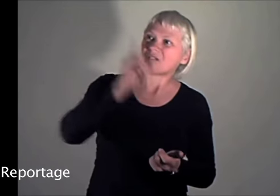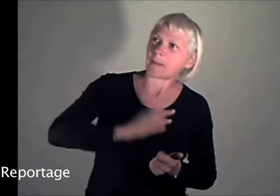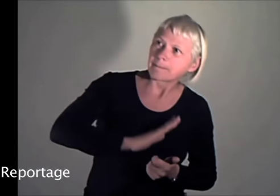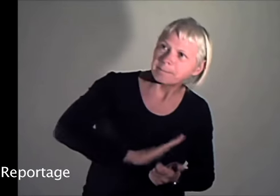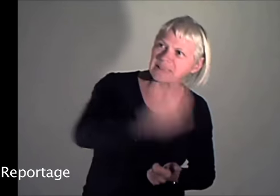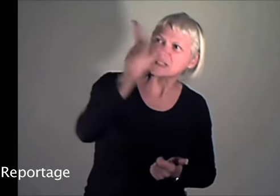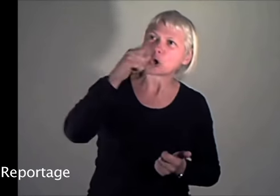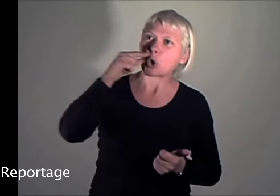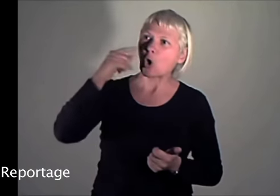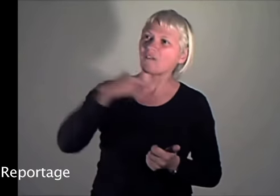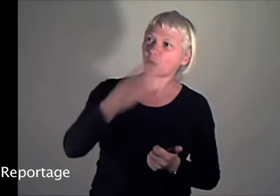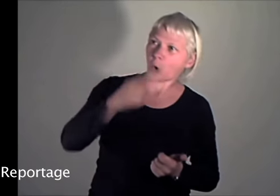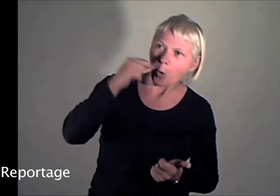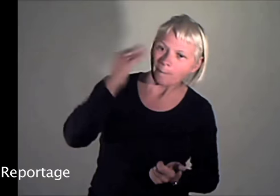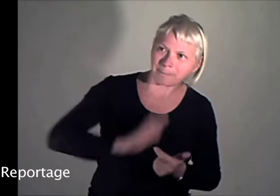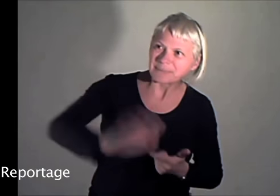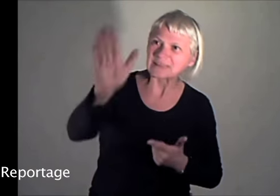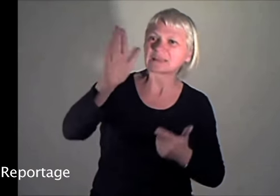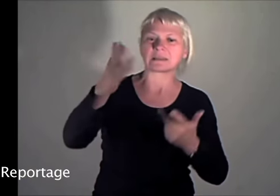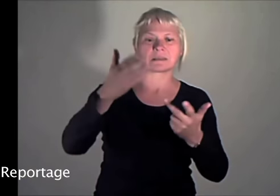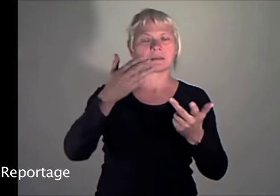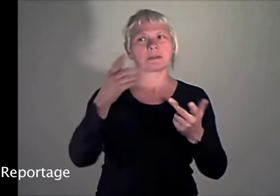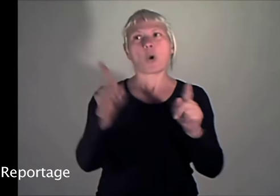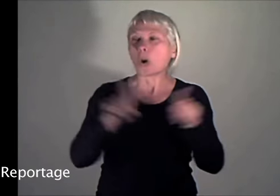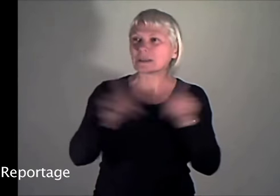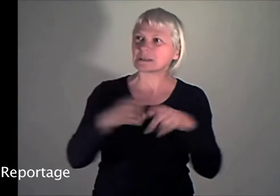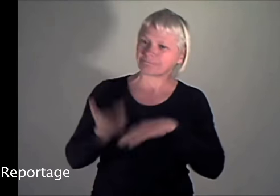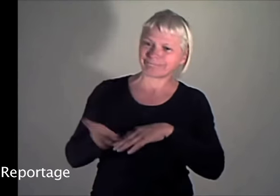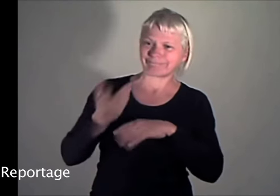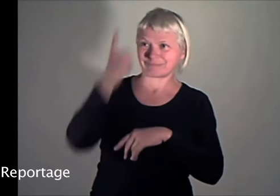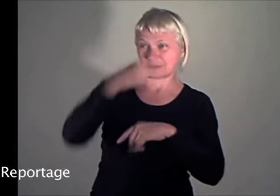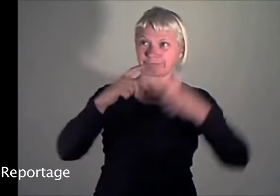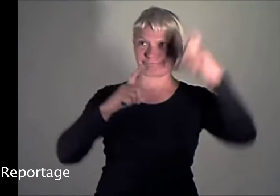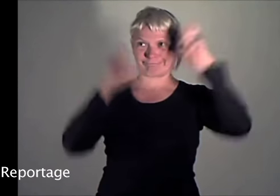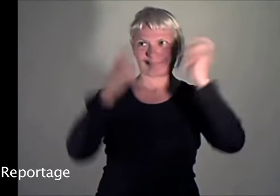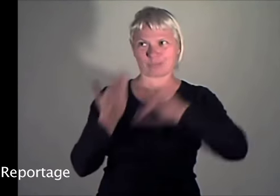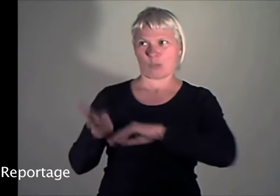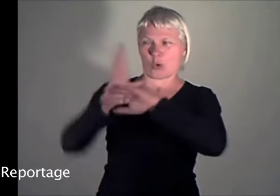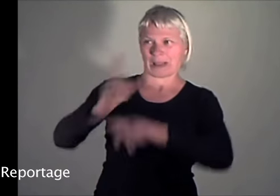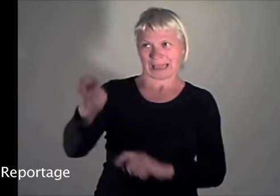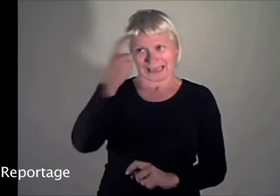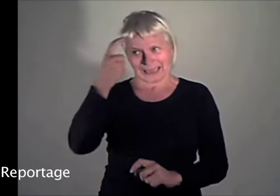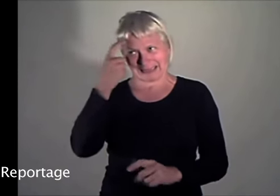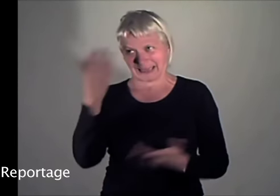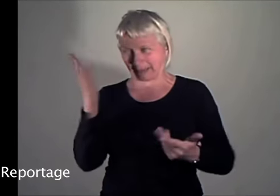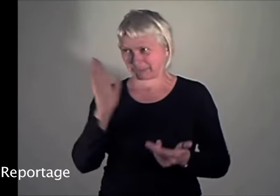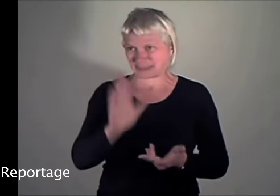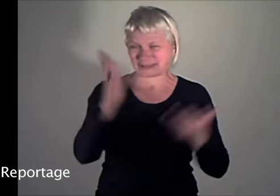le caractère, l'expression du visage, l'expression du corps. Ça t'as pu le remarquer. Hein. Jacques. Et aussi quand on parle,